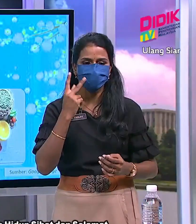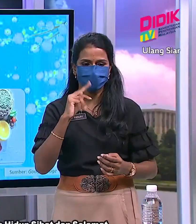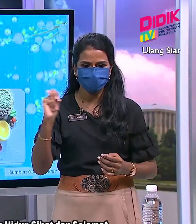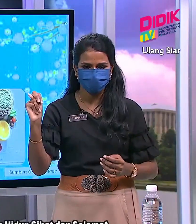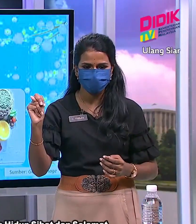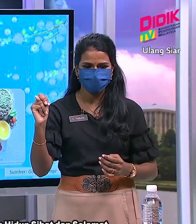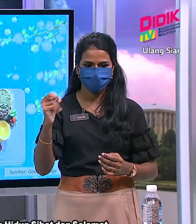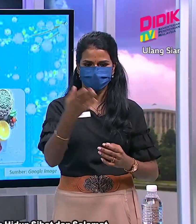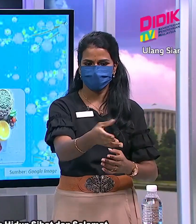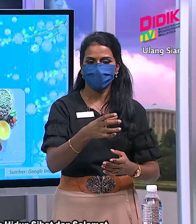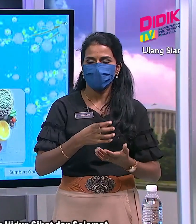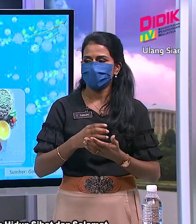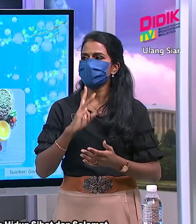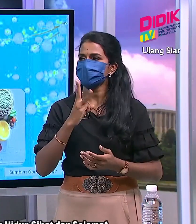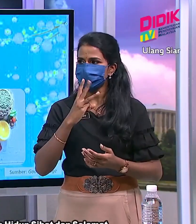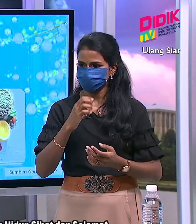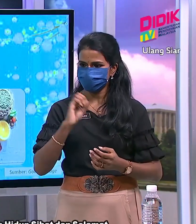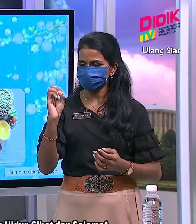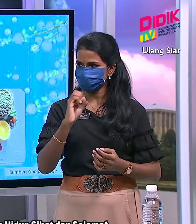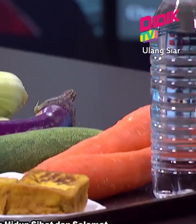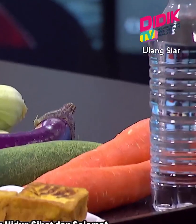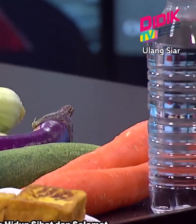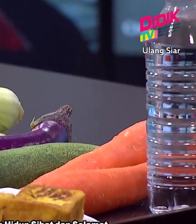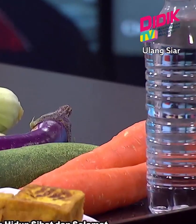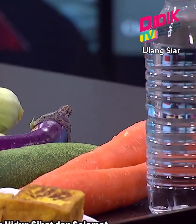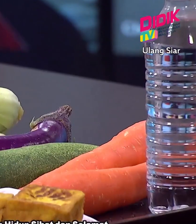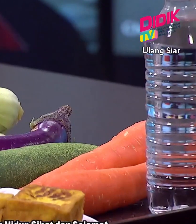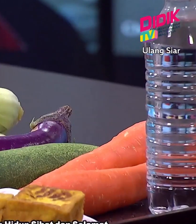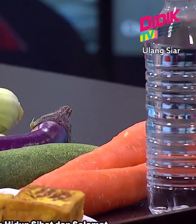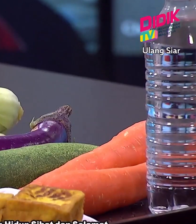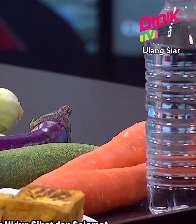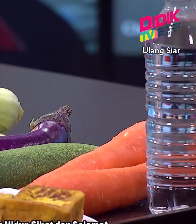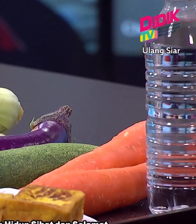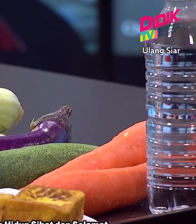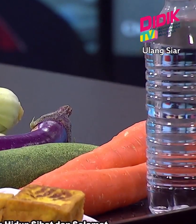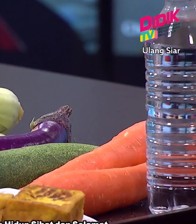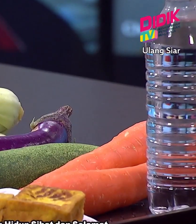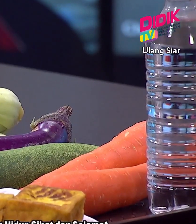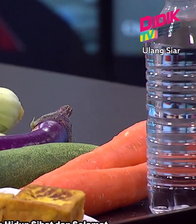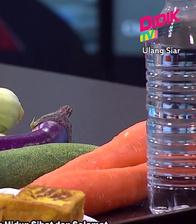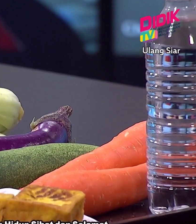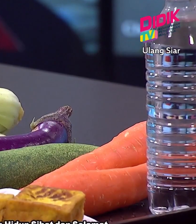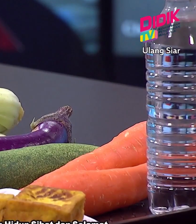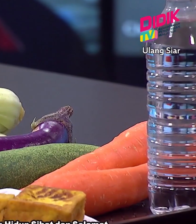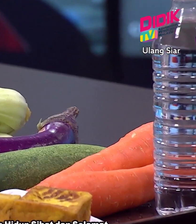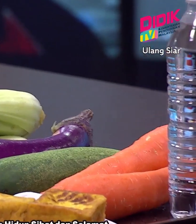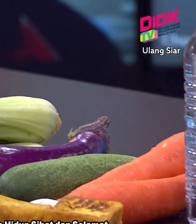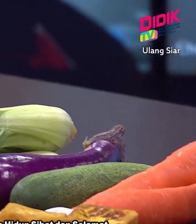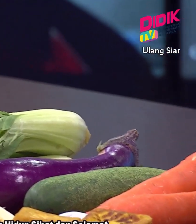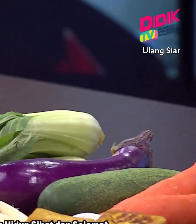sayur-sayuran. Air kosong. Ni sangat-sangat baik. Untuk kesihatan kita. Okey,